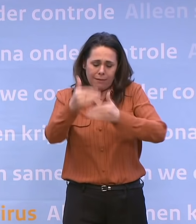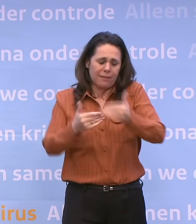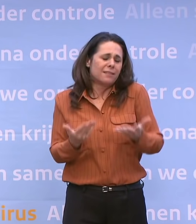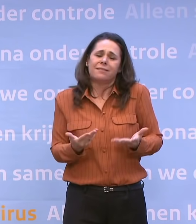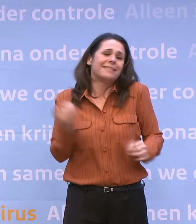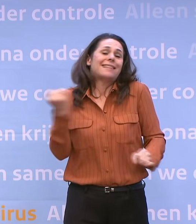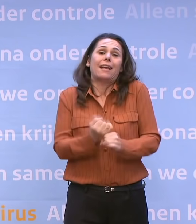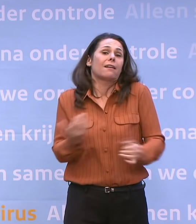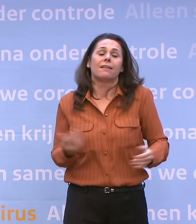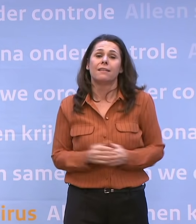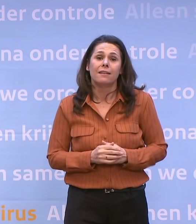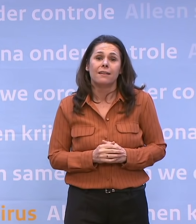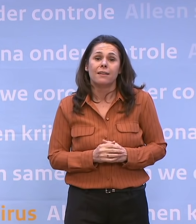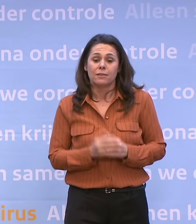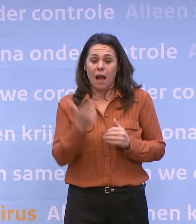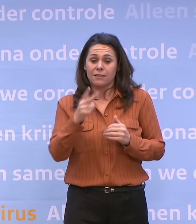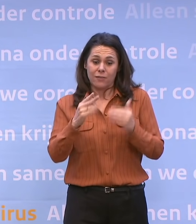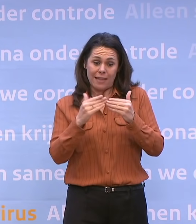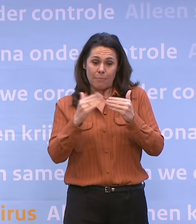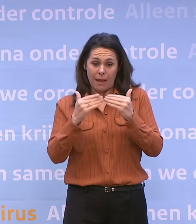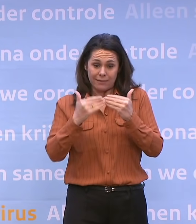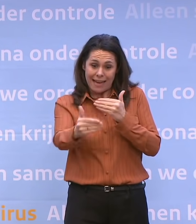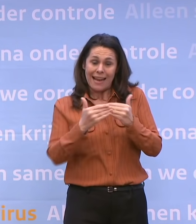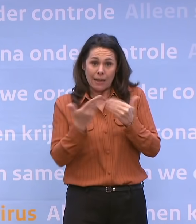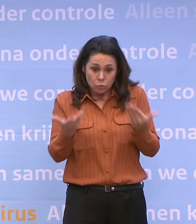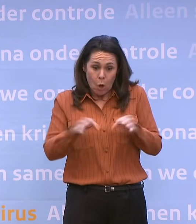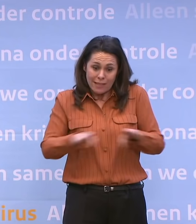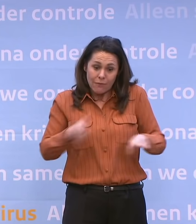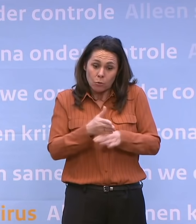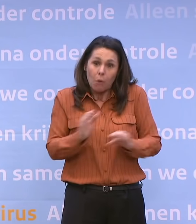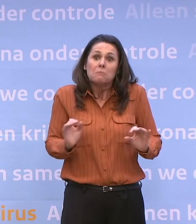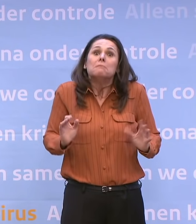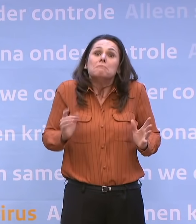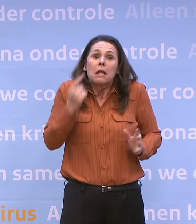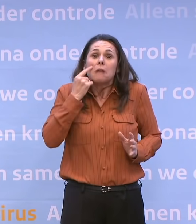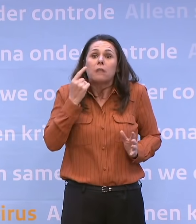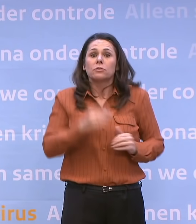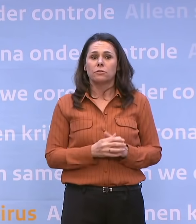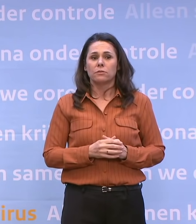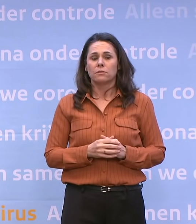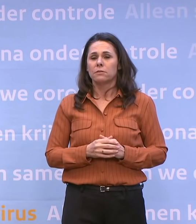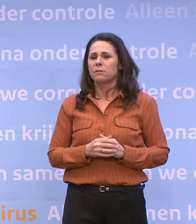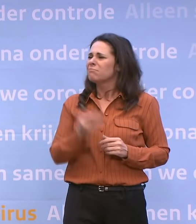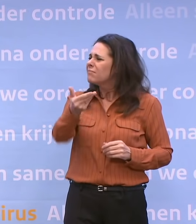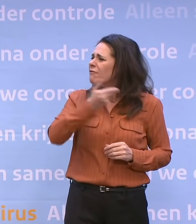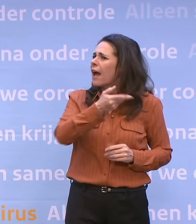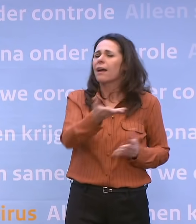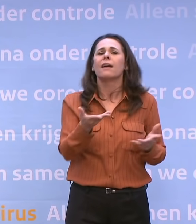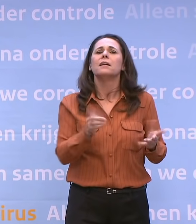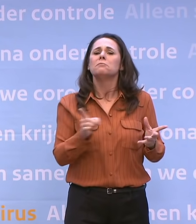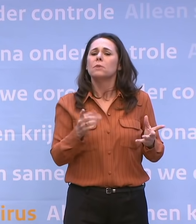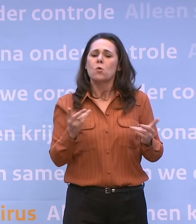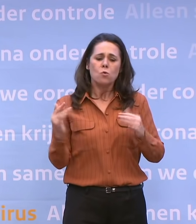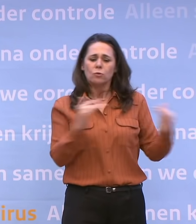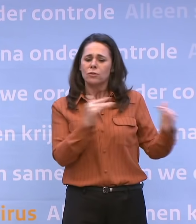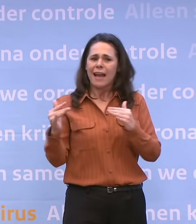na 28 april op dit niveau door moet. Dat kan zijn. Want kunt u schetsen, waar staan we eigenlijk in de strijd nu? Of is de boodschap aan